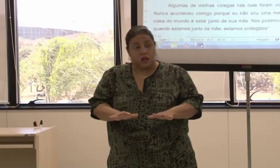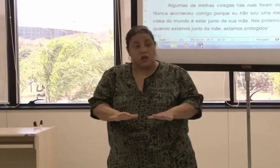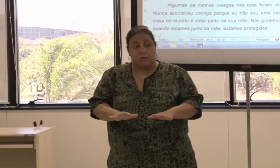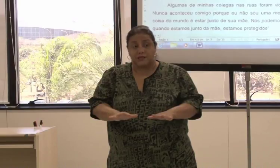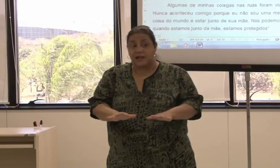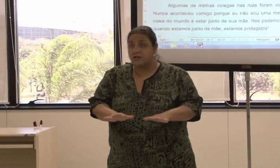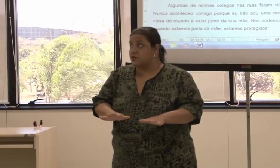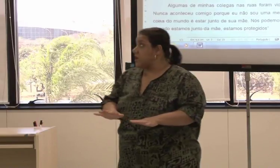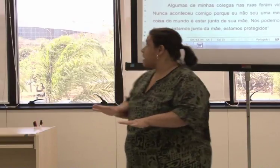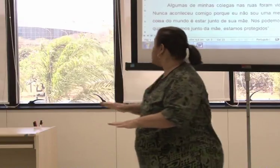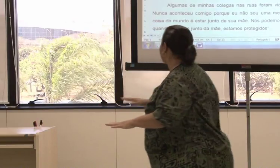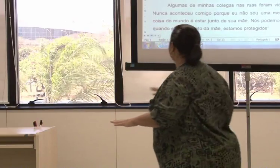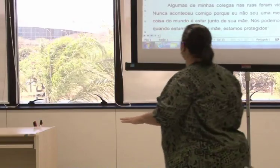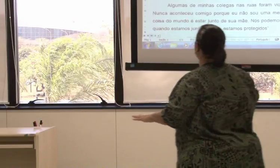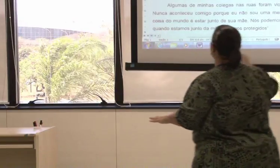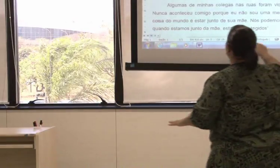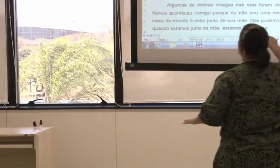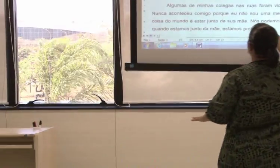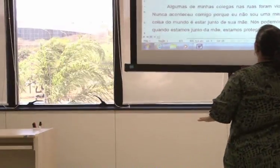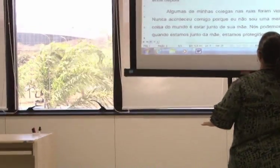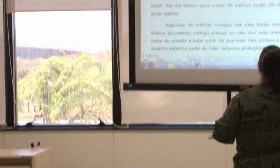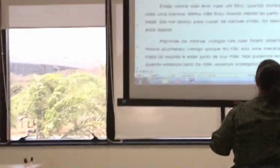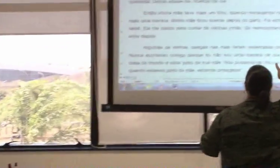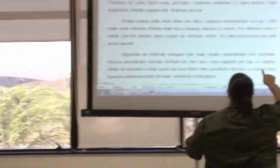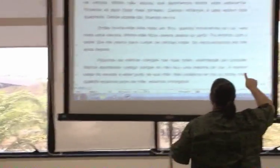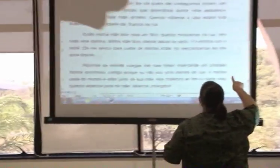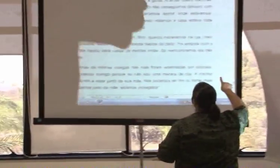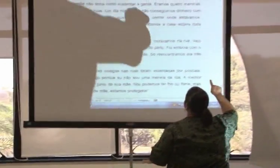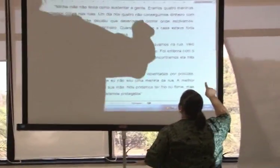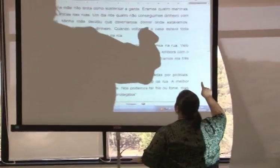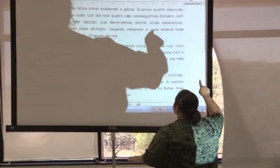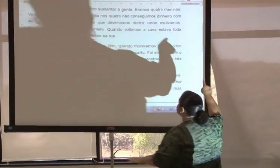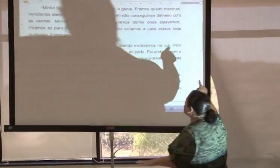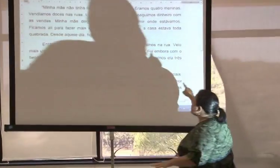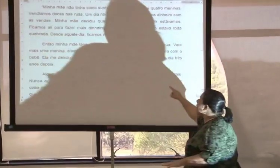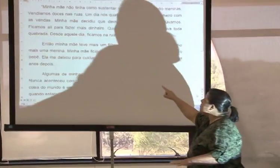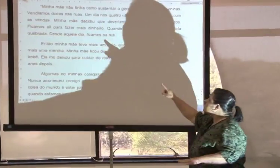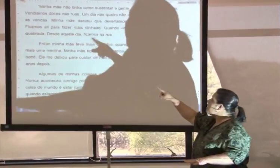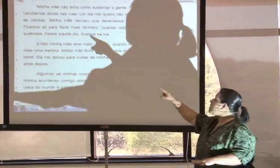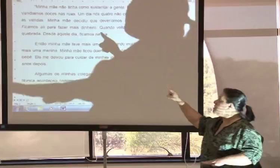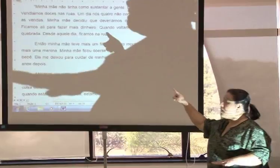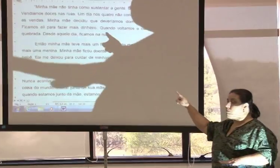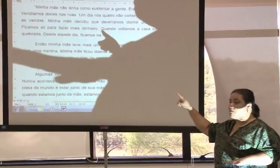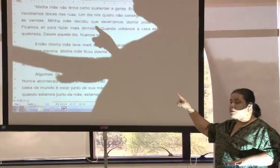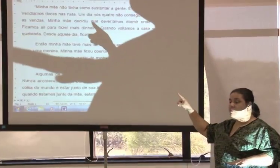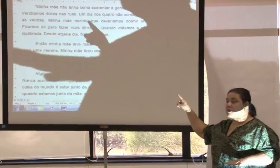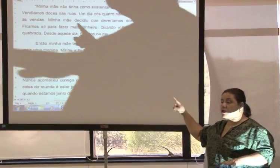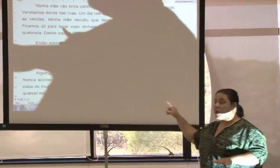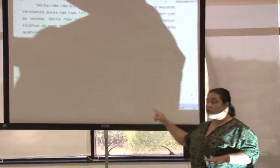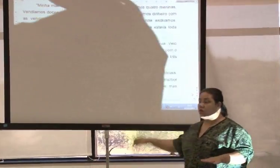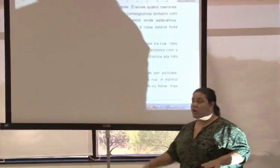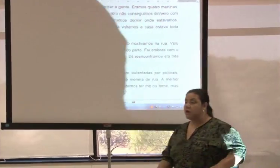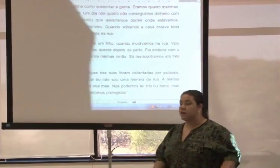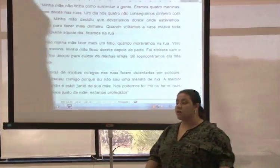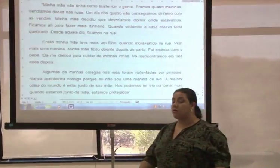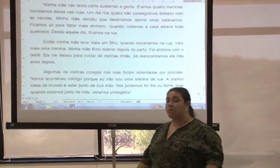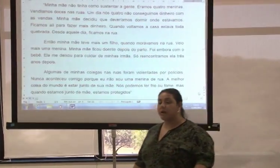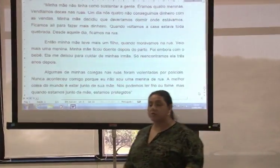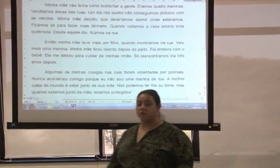Mas ela diz o que a gente vai fazer? Mamãe decidiu que deveríamos dormir onde estávamos, ficamos ali para fazer mais dinheiro. Então, a mamãe resolveu o